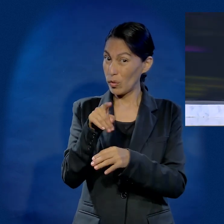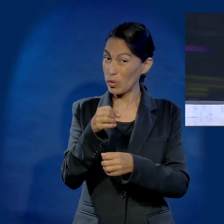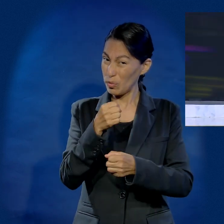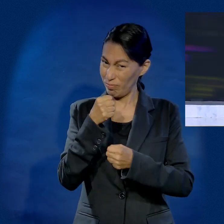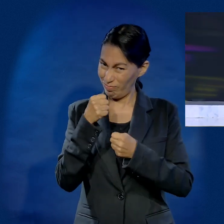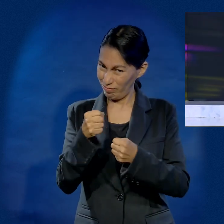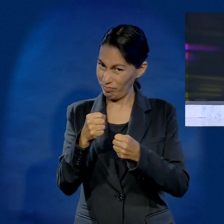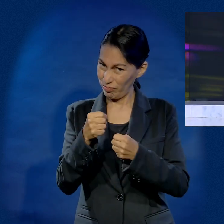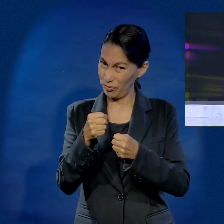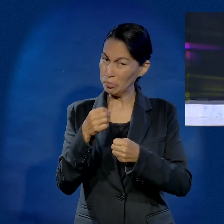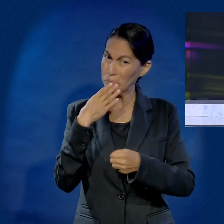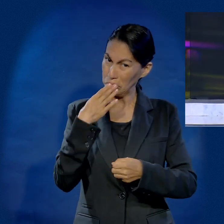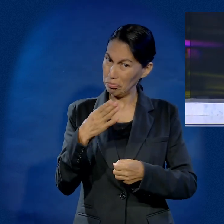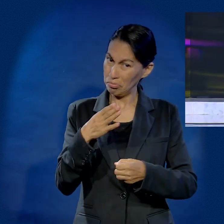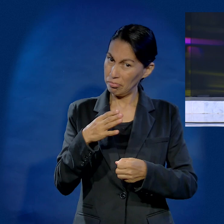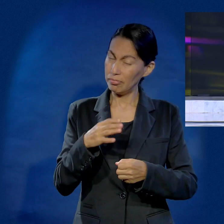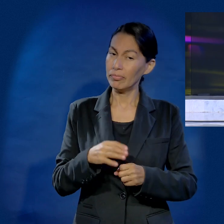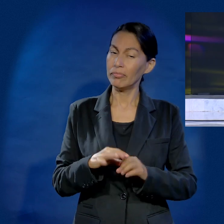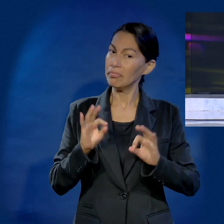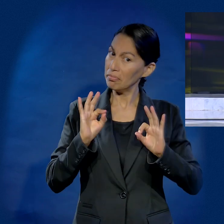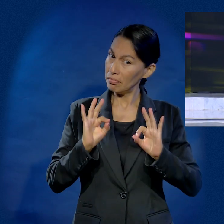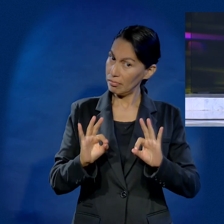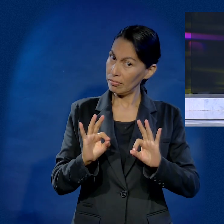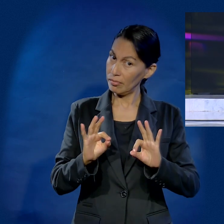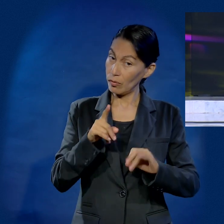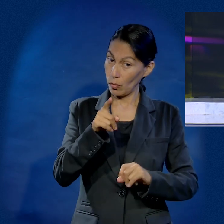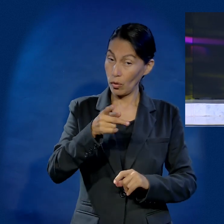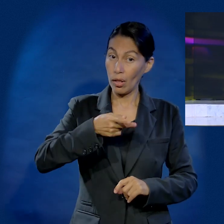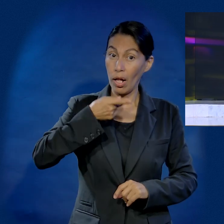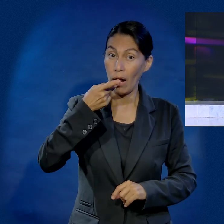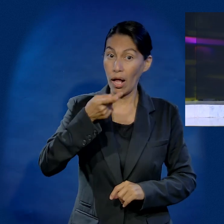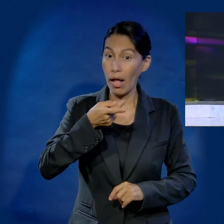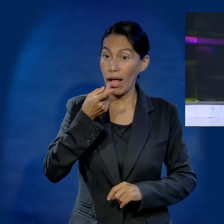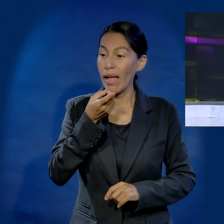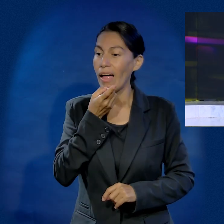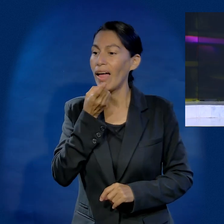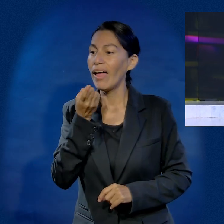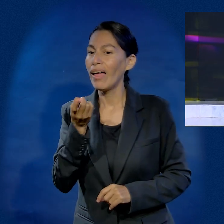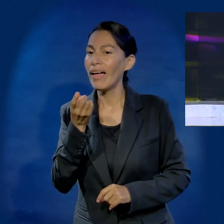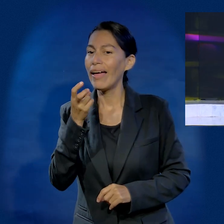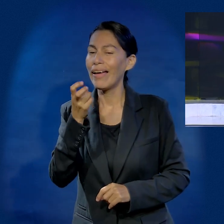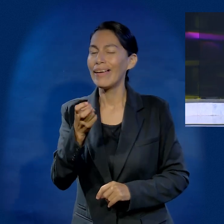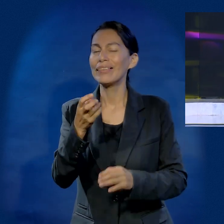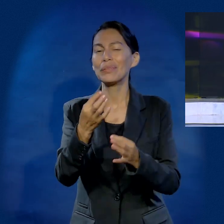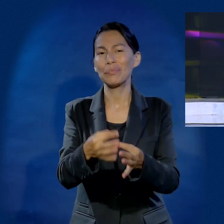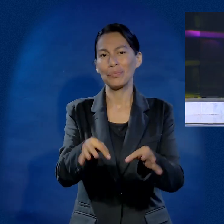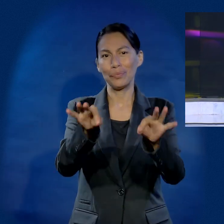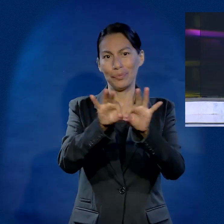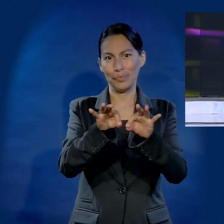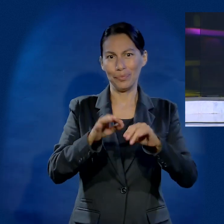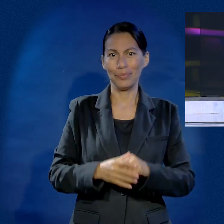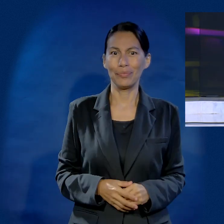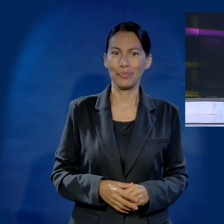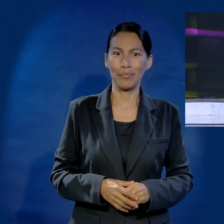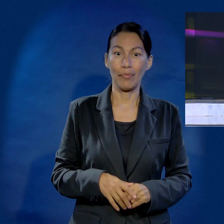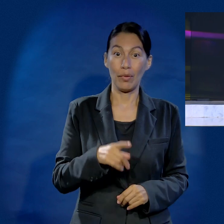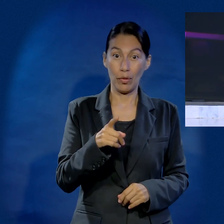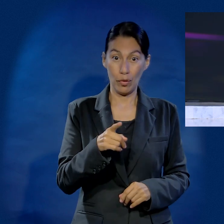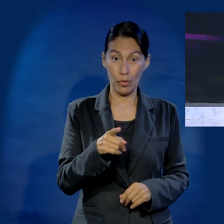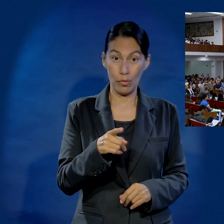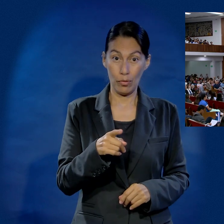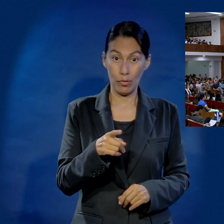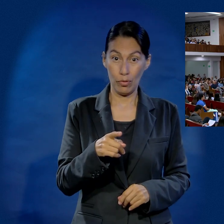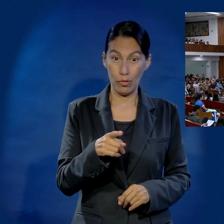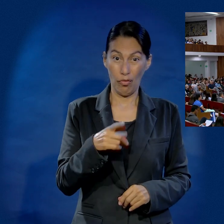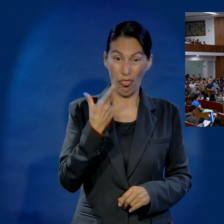Importa qué tan seguro tú seas y cómo hablas con ella. Así que si estás bien